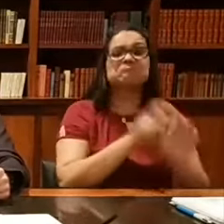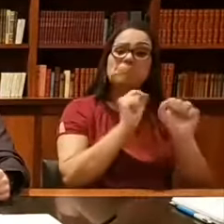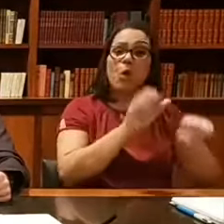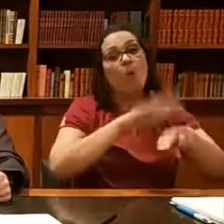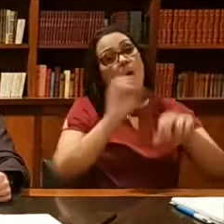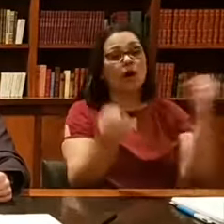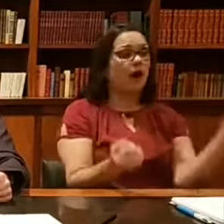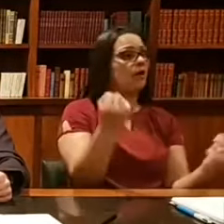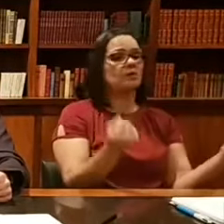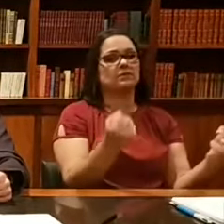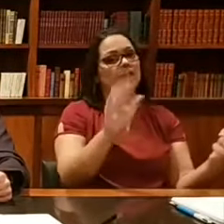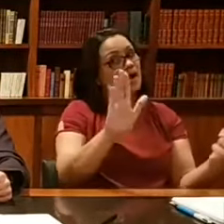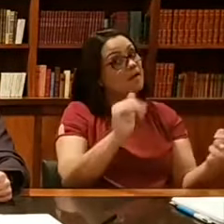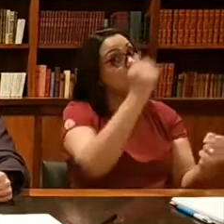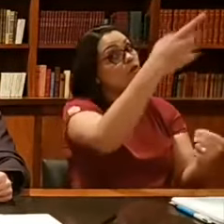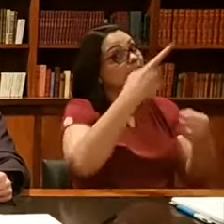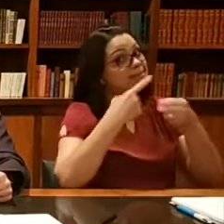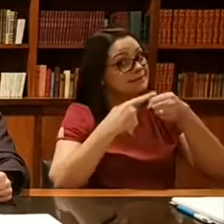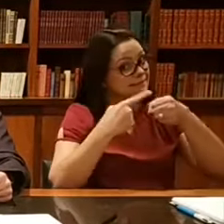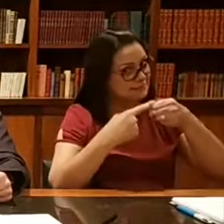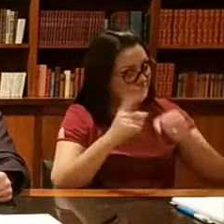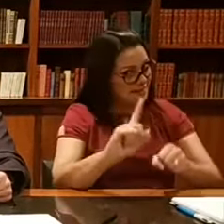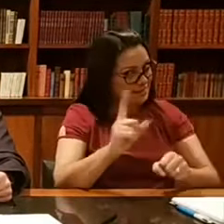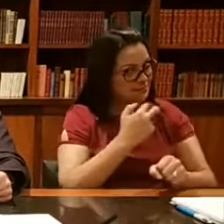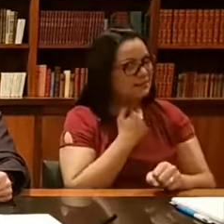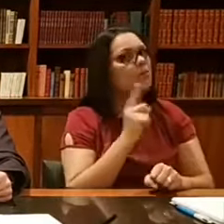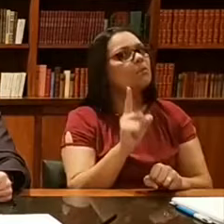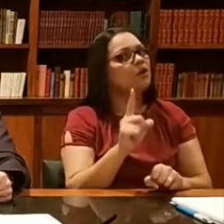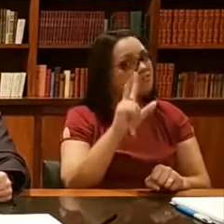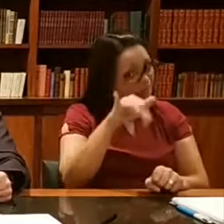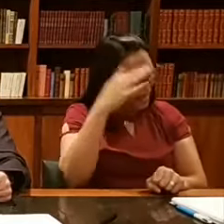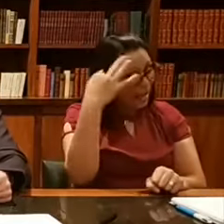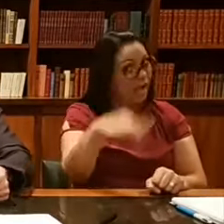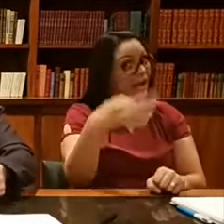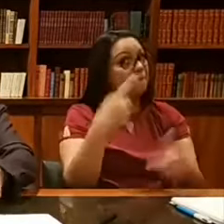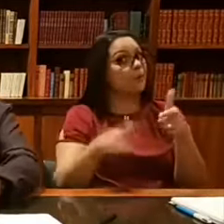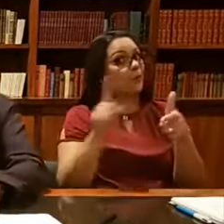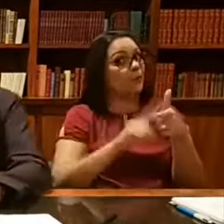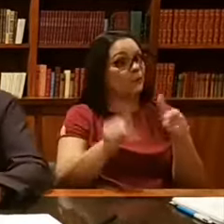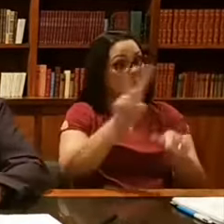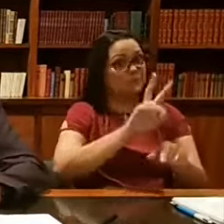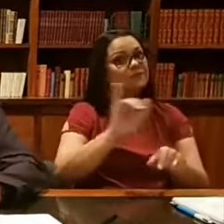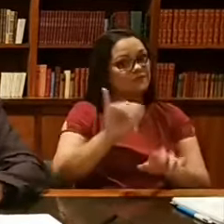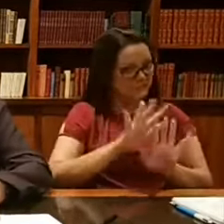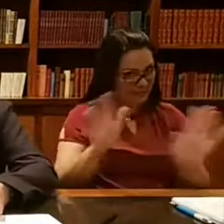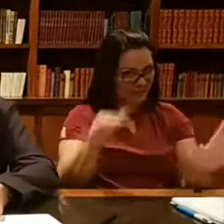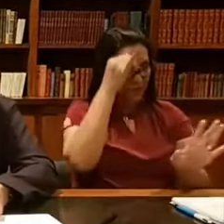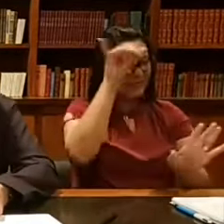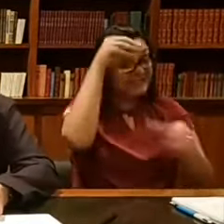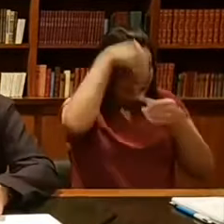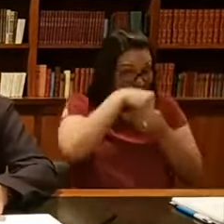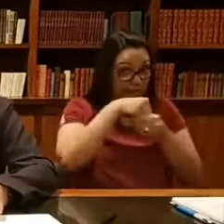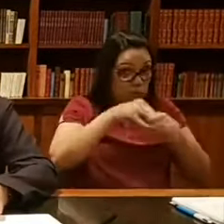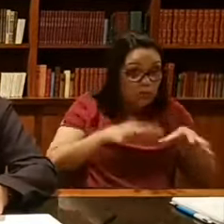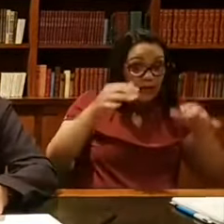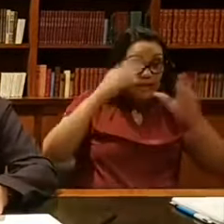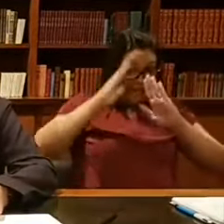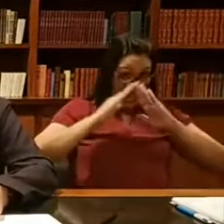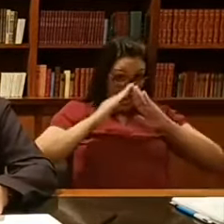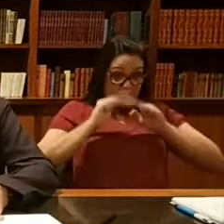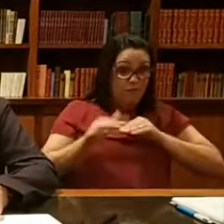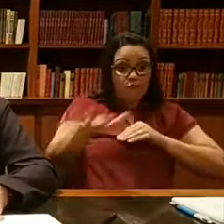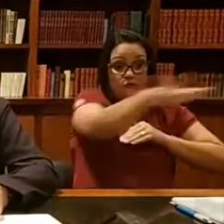fazenda toda. Agora não saia para a cidade que, se for pego no caminho, vai dar dor de cabeça. Tá? Às vezes, tá? Então, eu gostaria,